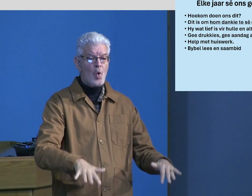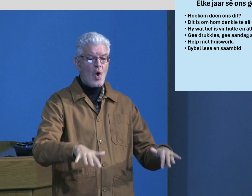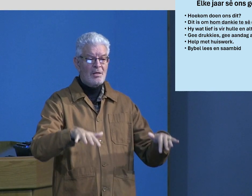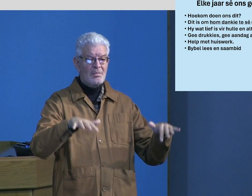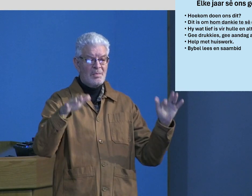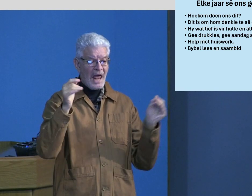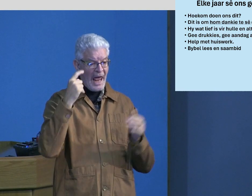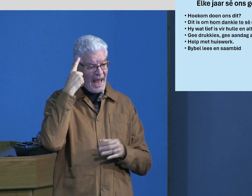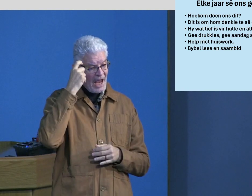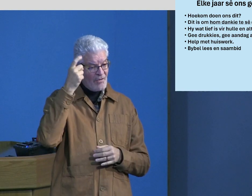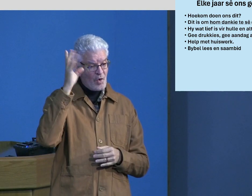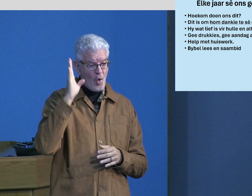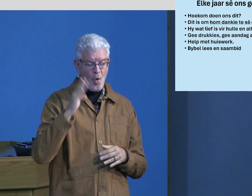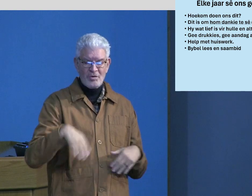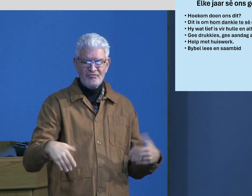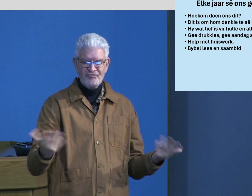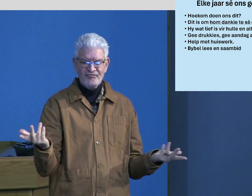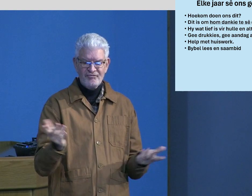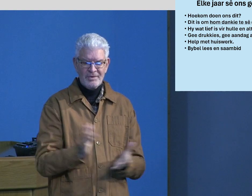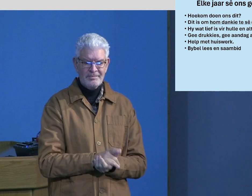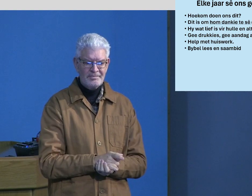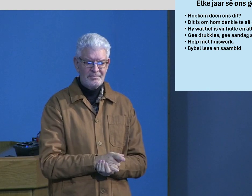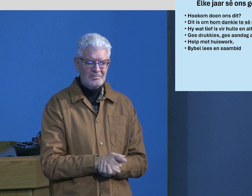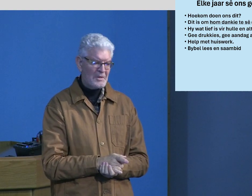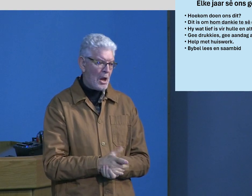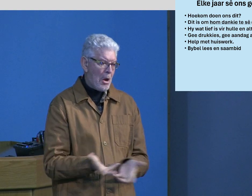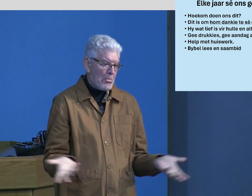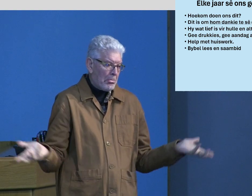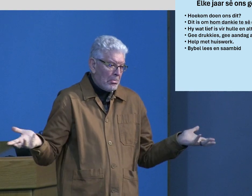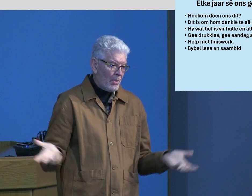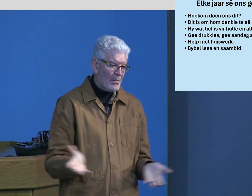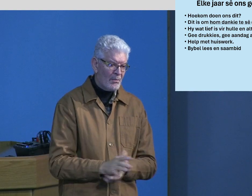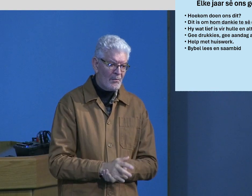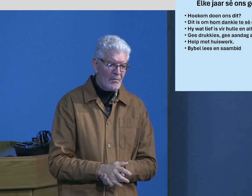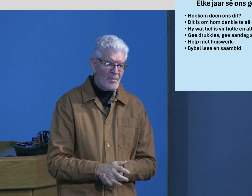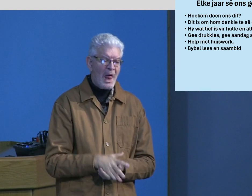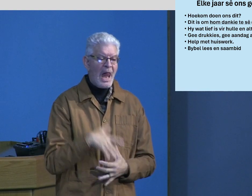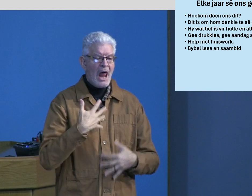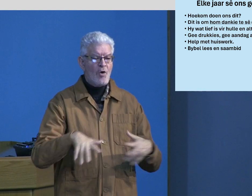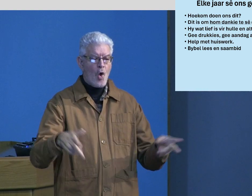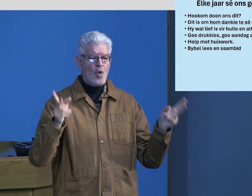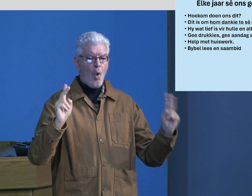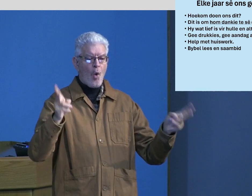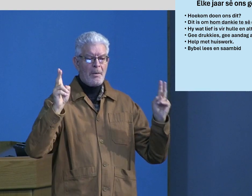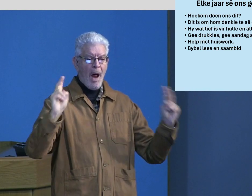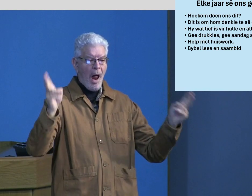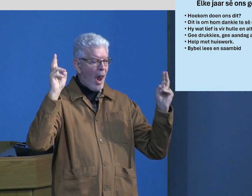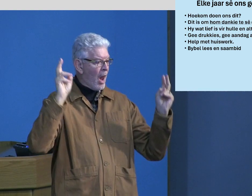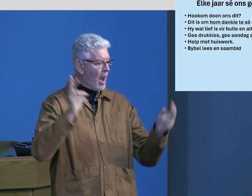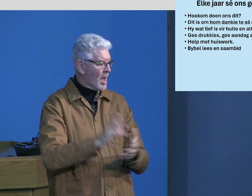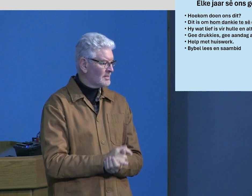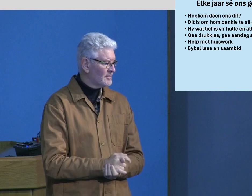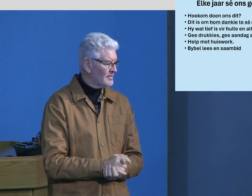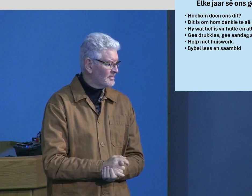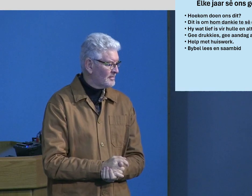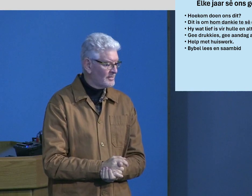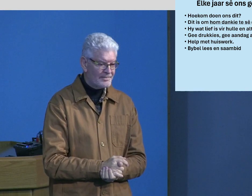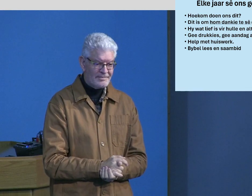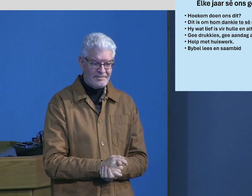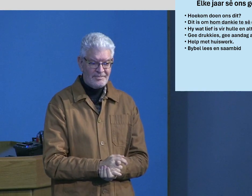Daarom word kinders groot sonder kennis van God. En hulle kan nog nie regtig omgee nie. Hulle sê